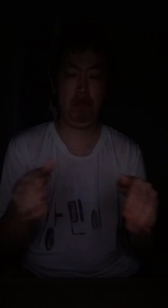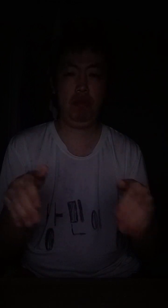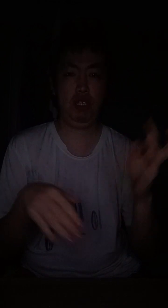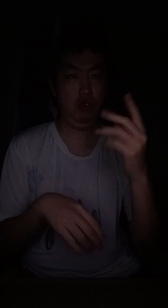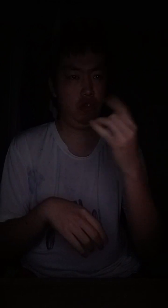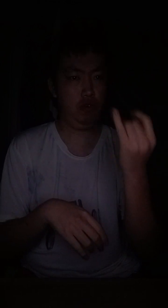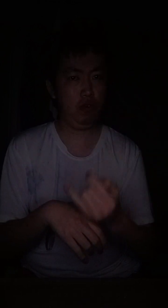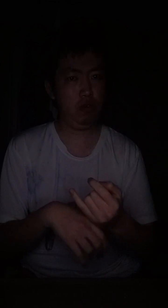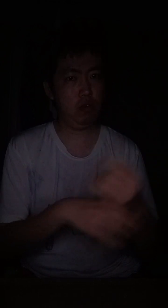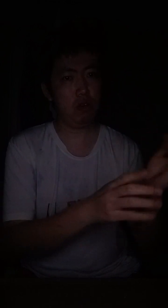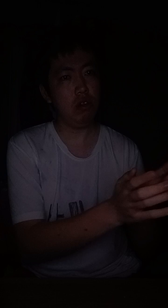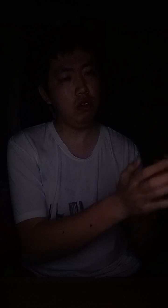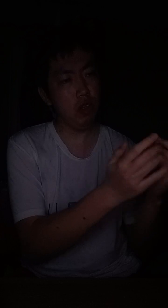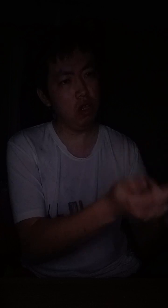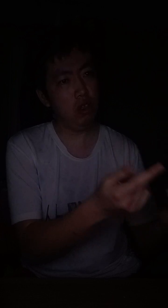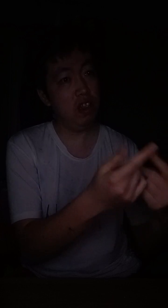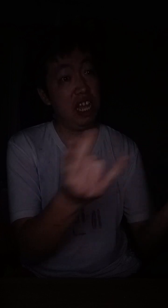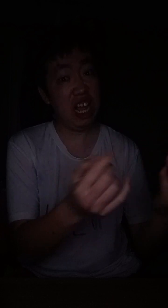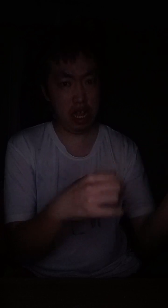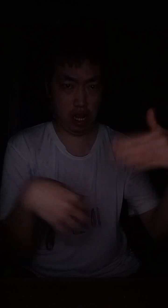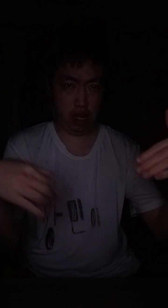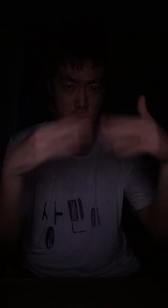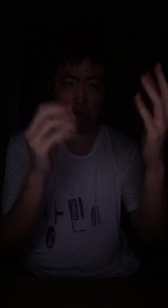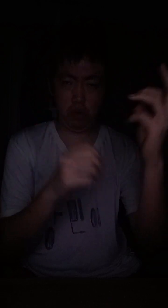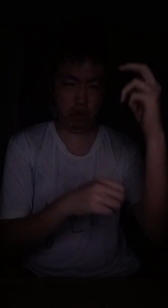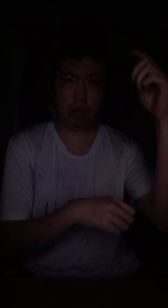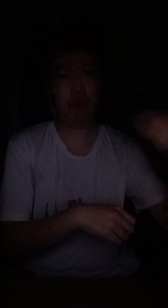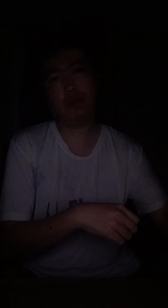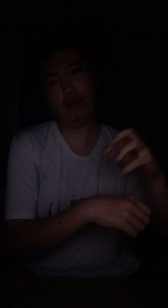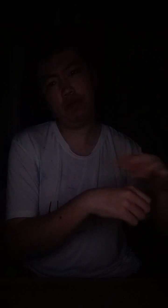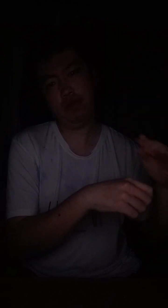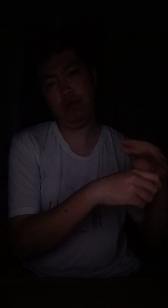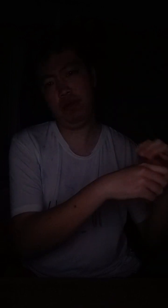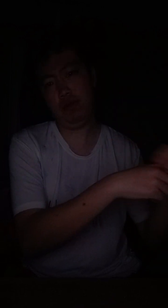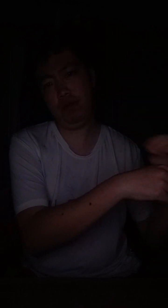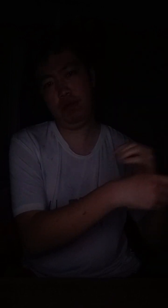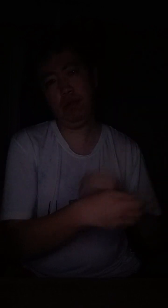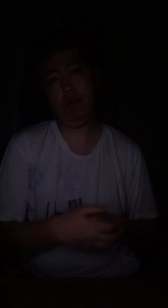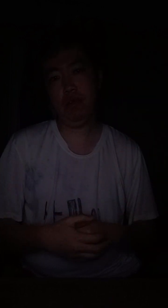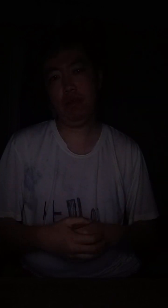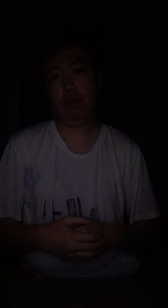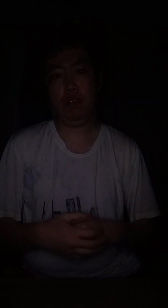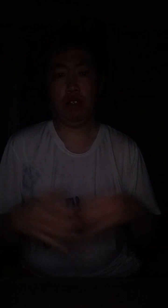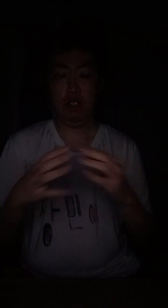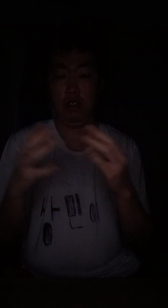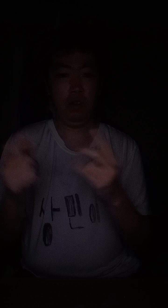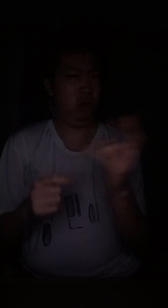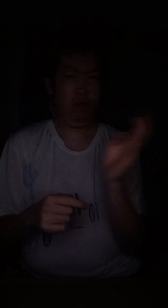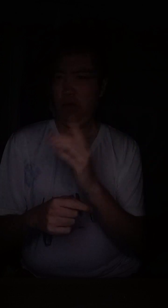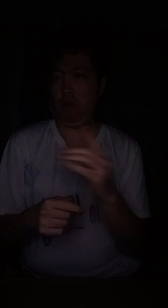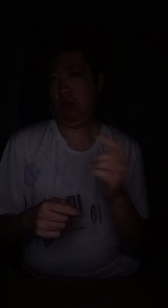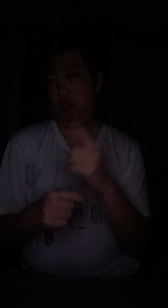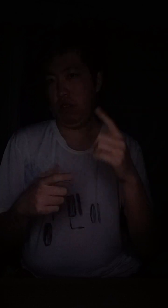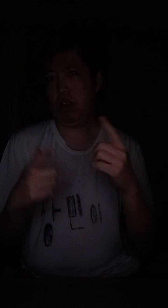교육부는 교육청에, 교육청은 각 학교에 몰카 단속을 맡겨왔습니다. 가이드라인조차 없이 사실상 방치되어